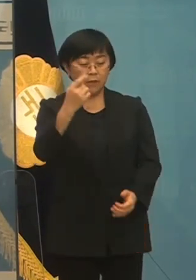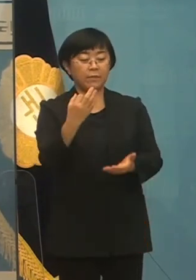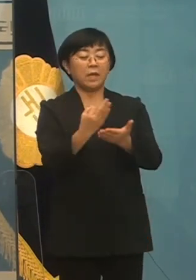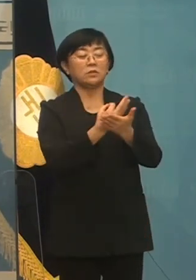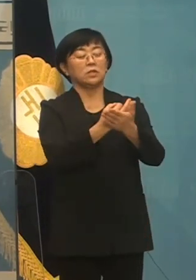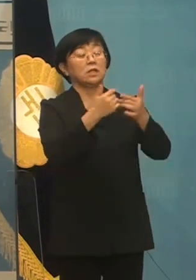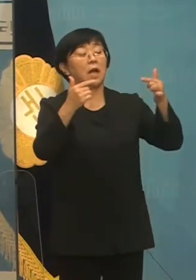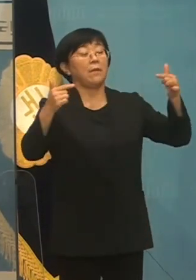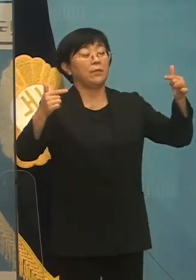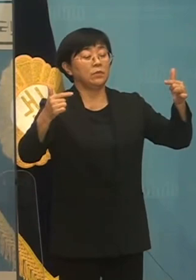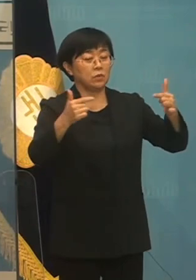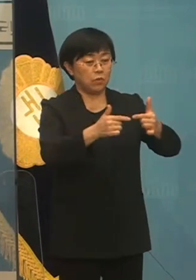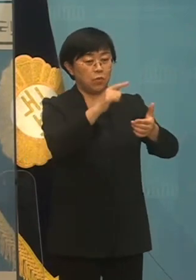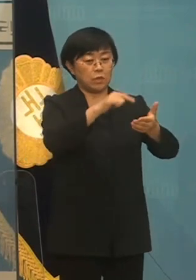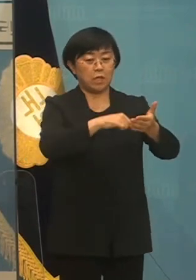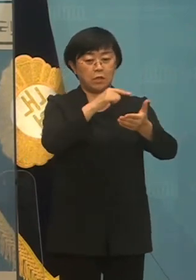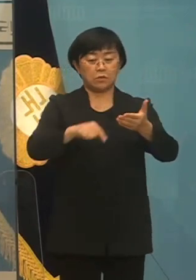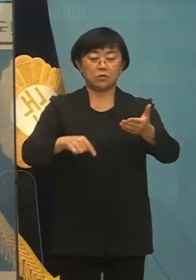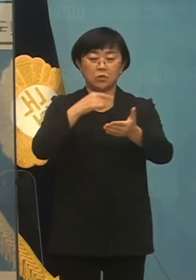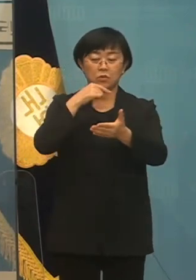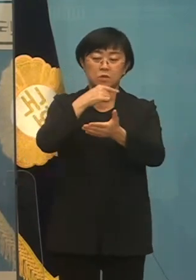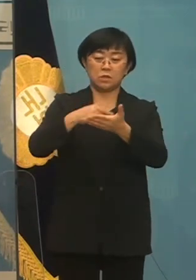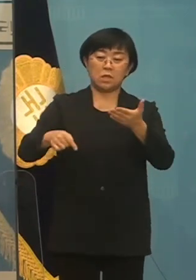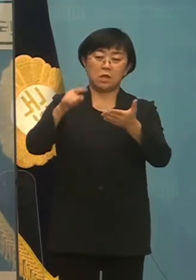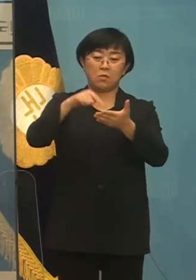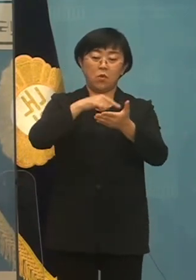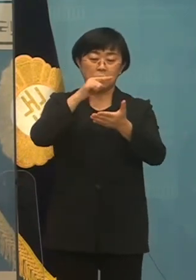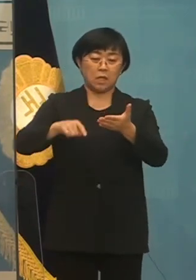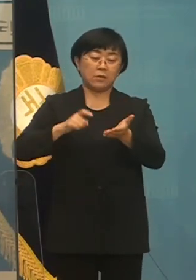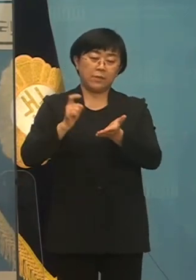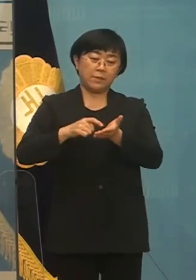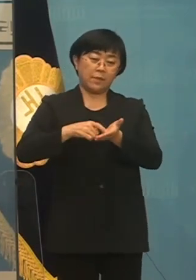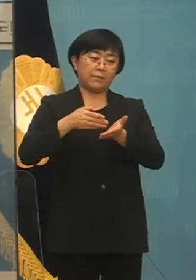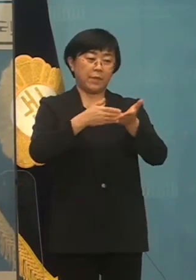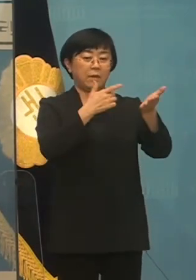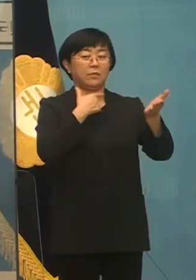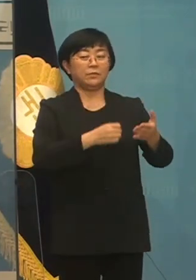부분을 보상해주는 손실보상 정책 시행을 촉구합니다.